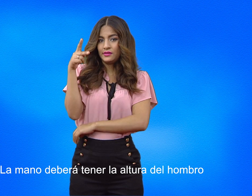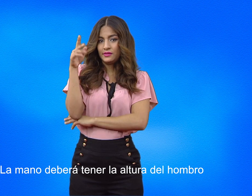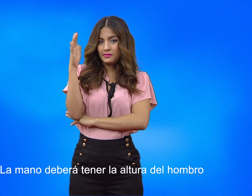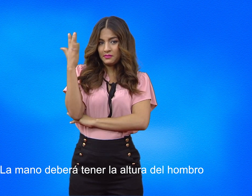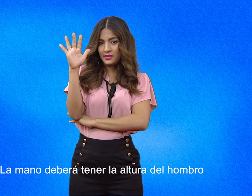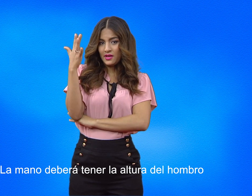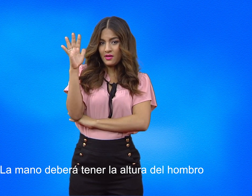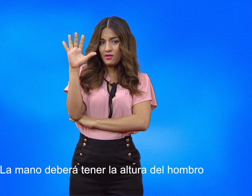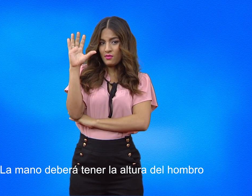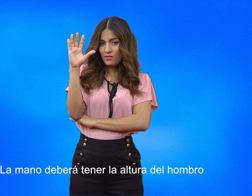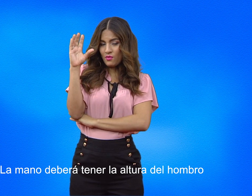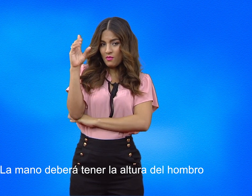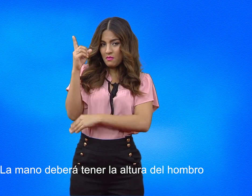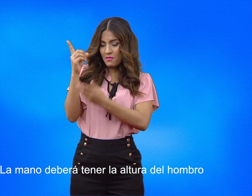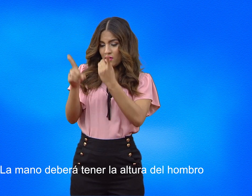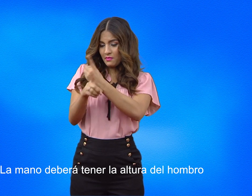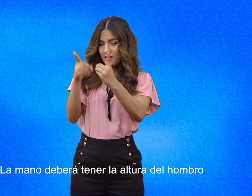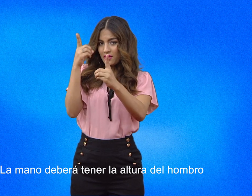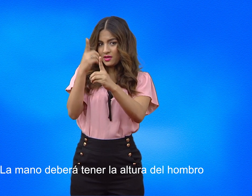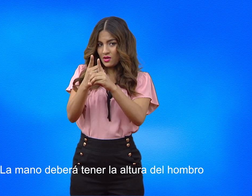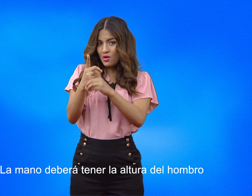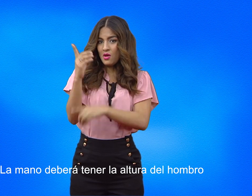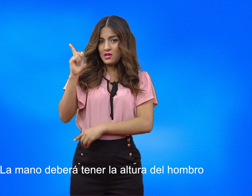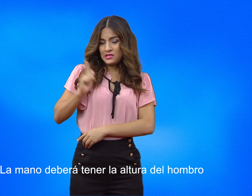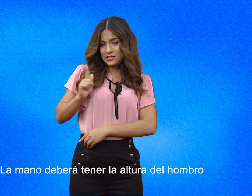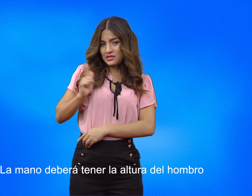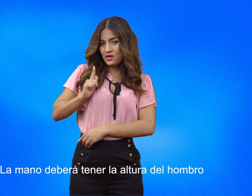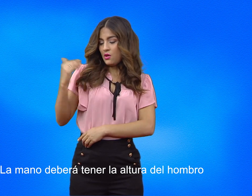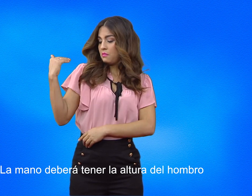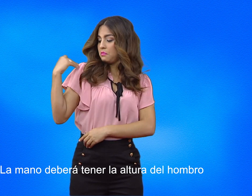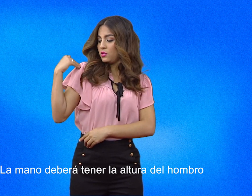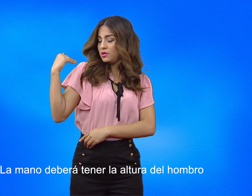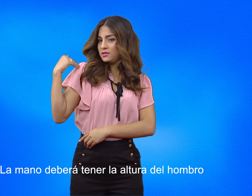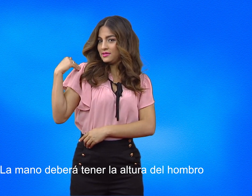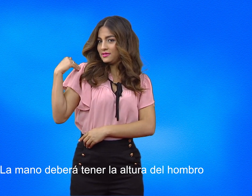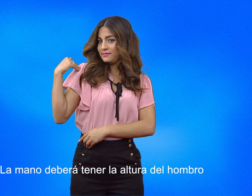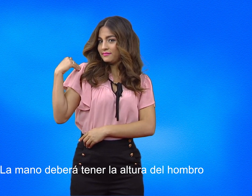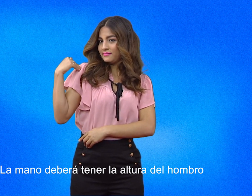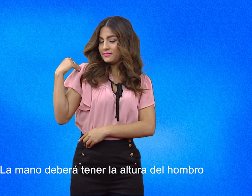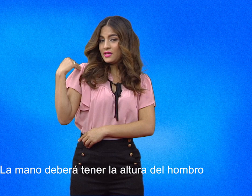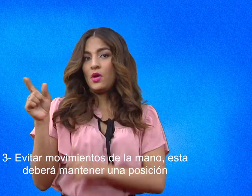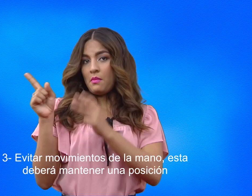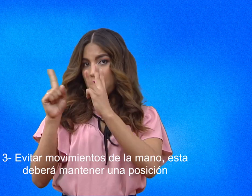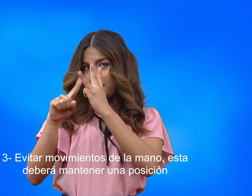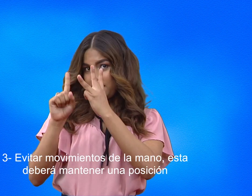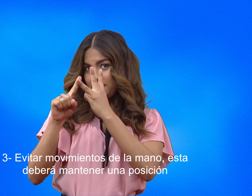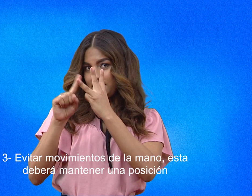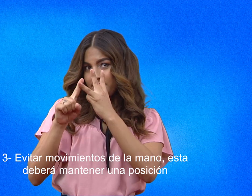La mano deberá tener la altura del hombro. 3.